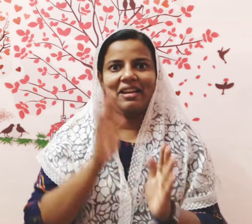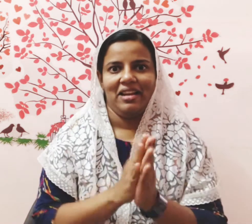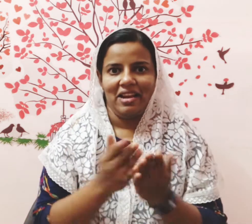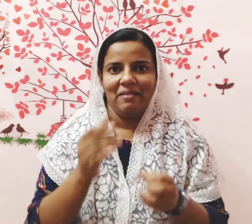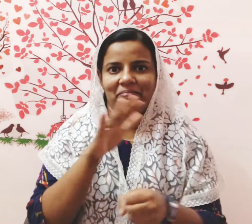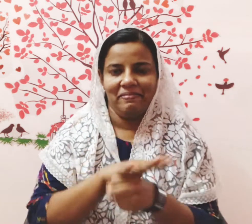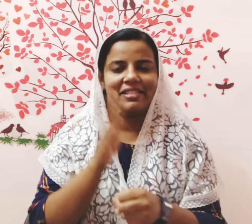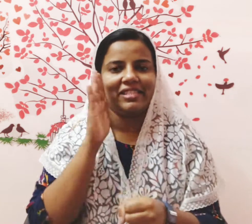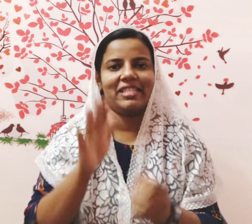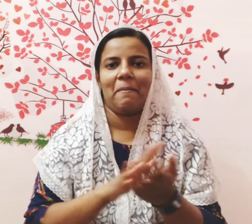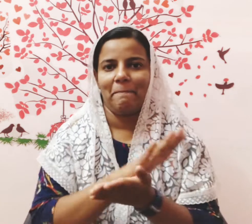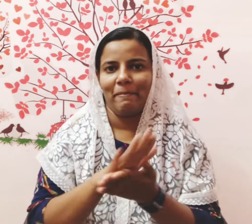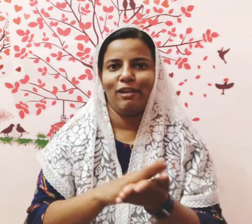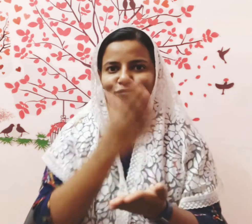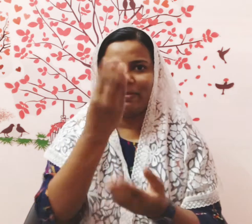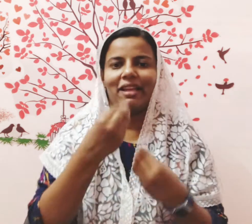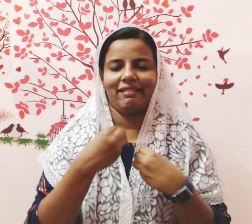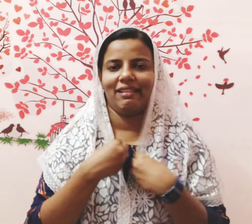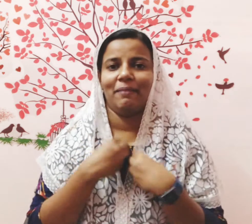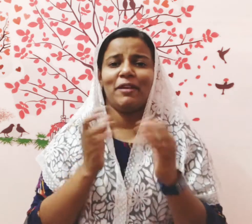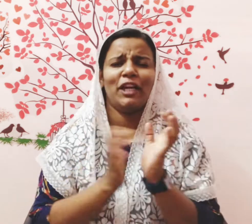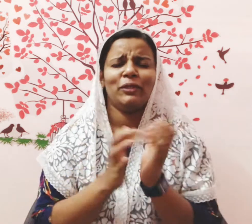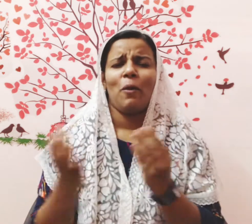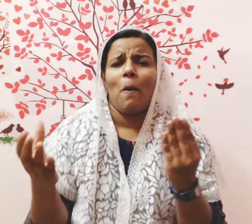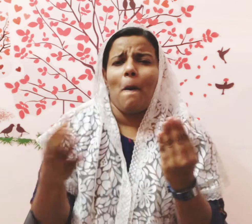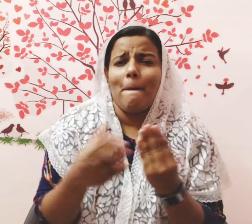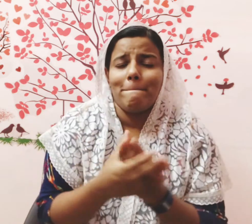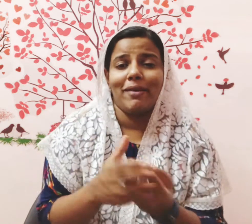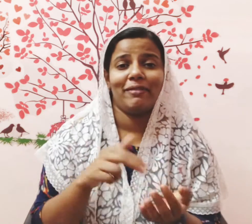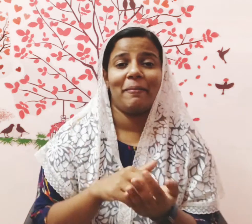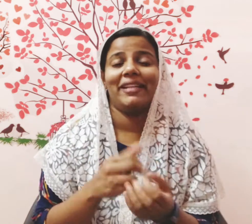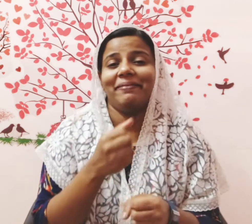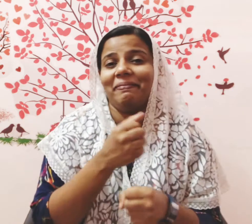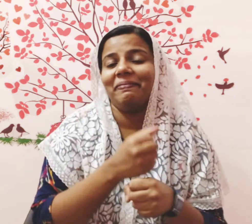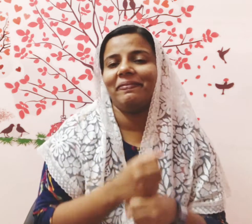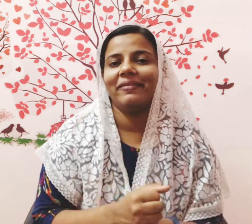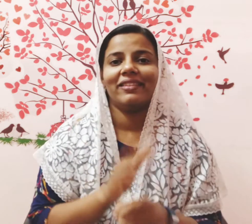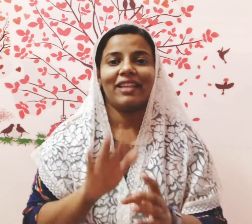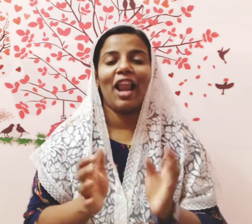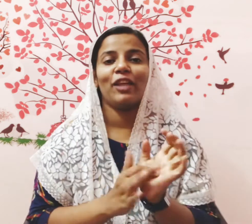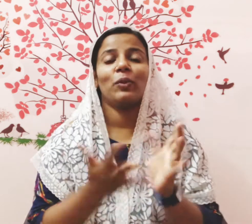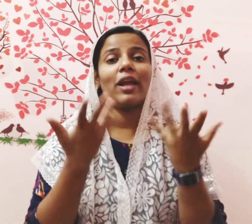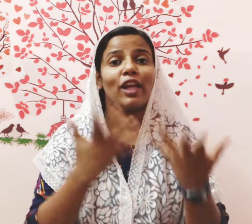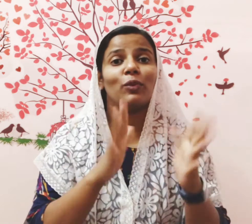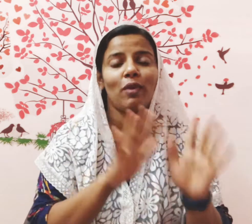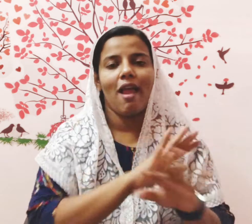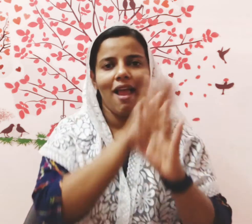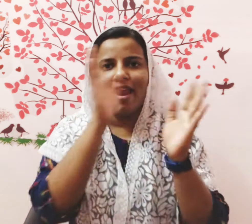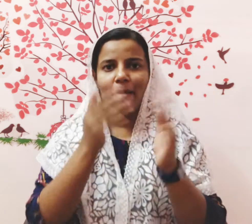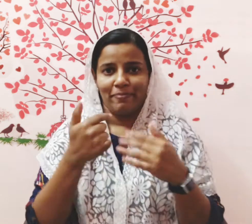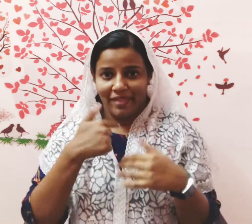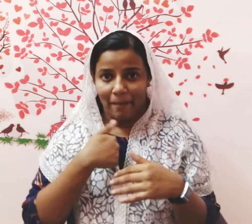ഒരു സന്ദേശമാണ് പരിശുദ്ധാത്മാവ് തരുന്നത്. യേശുവിനോട് പറ്റിയിരുന്നാൽ യേശുവിലുള്ളത് മുഴുവനും നമ്മളിലൂടെ പുറത്തു വരും. അങ്ങനെ